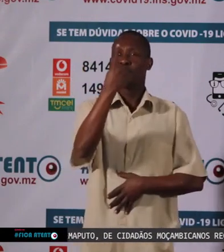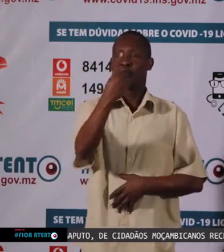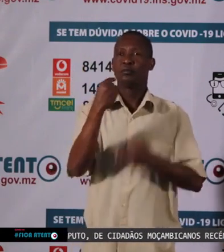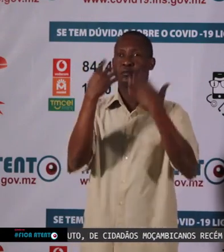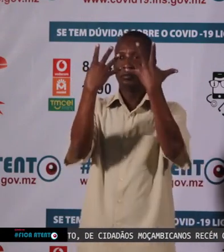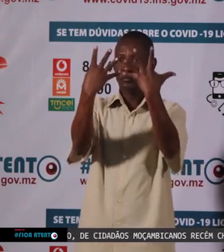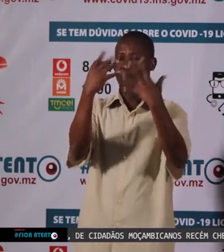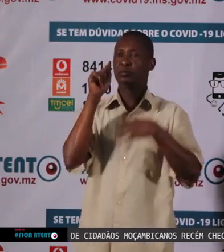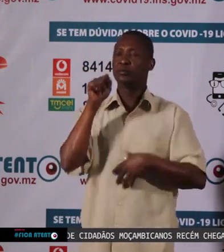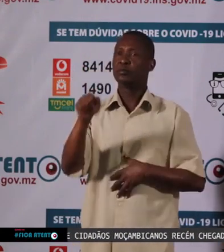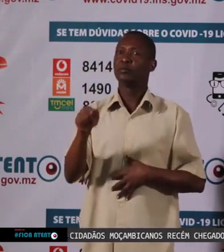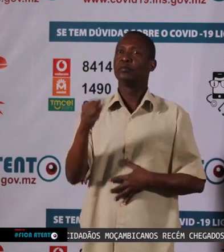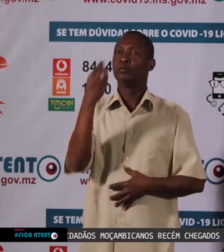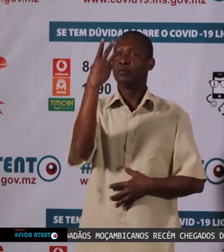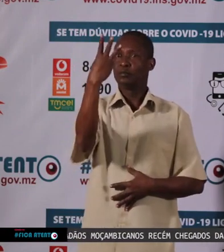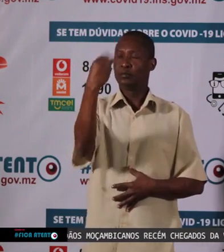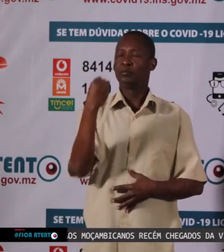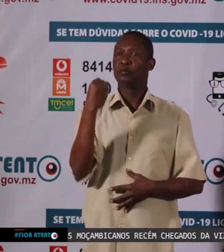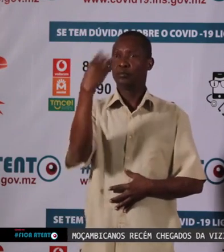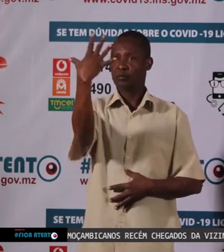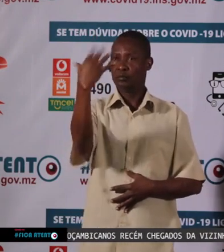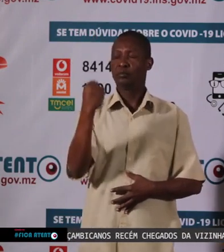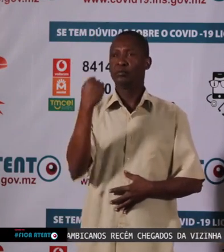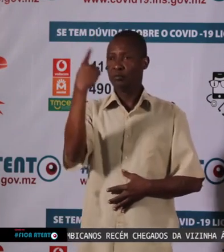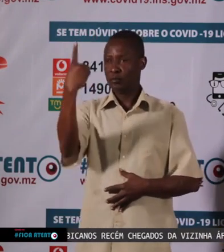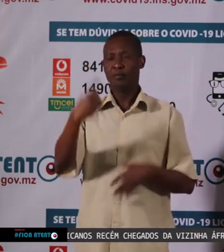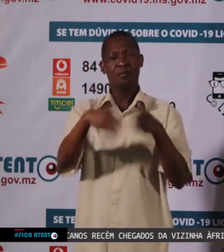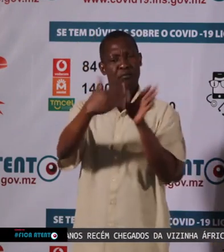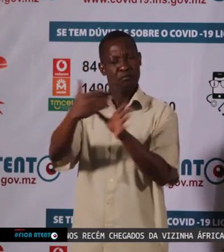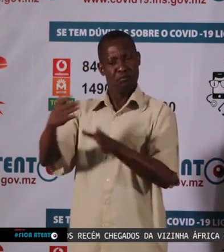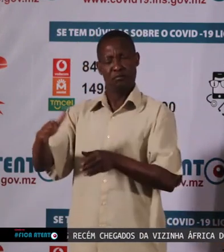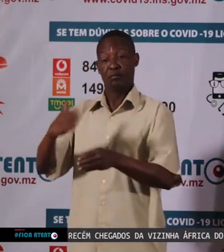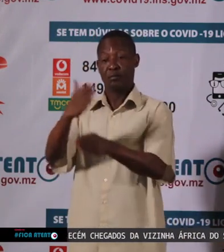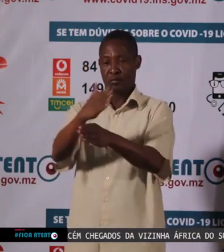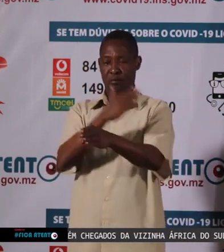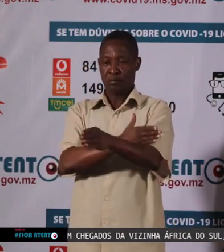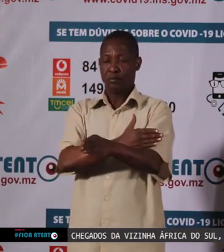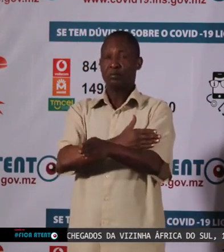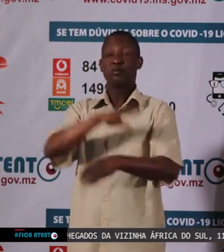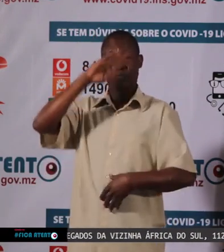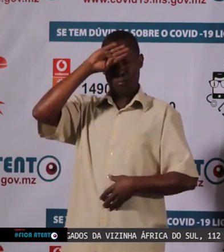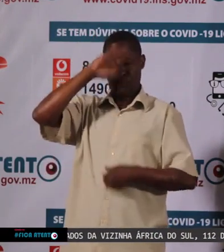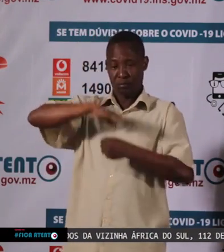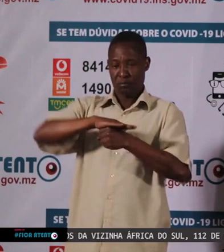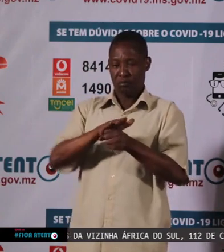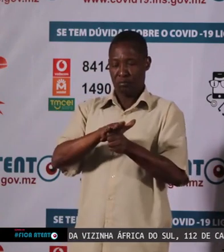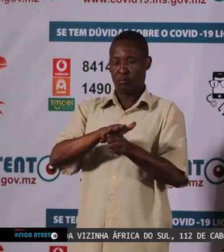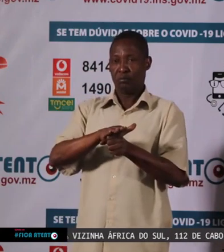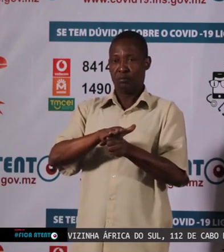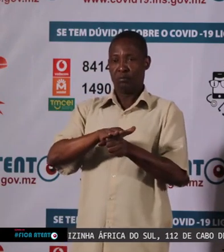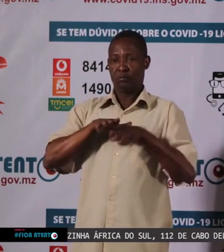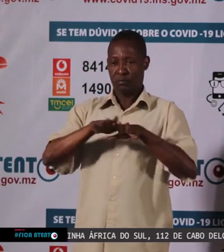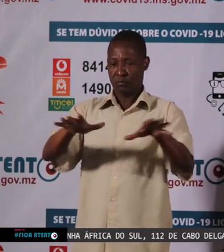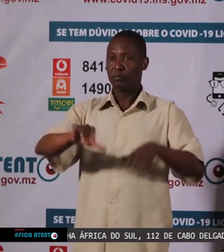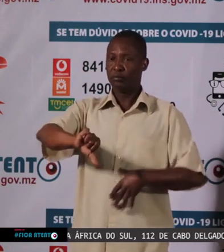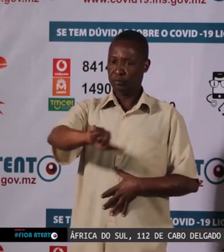19.351 pessoas recuperadas da doença de Covid-19 e, felizmente,